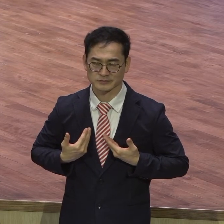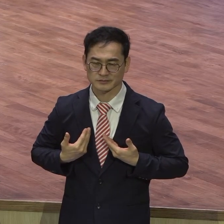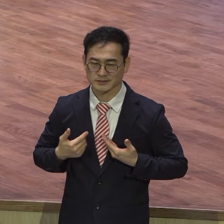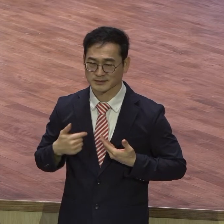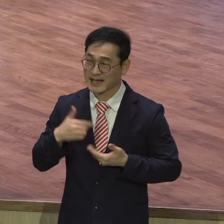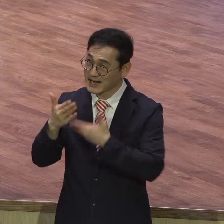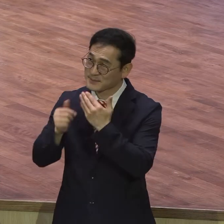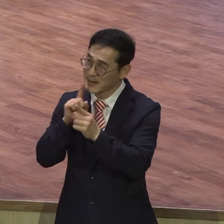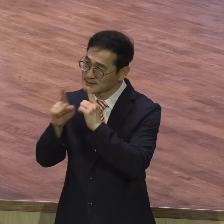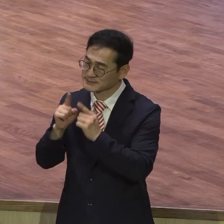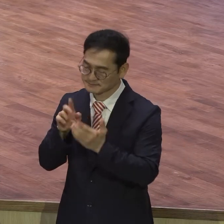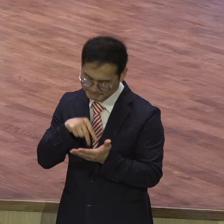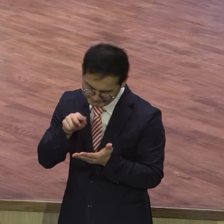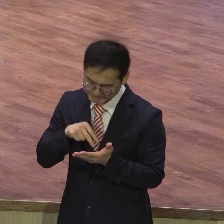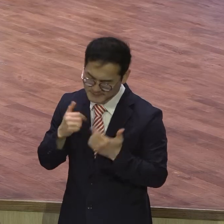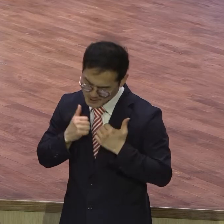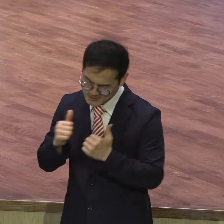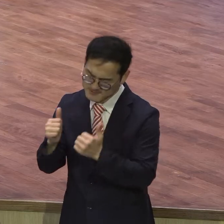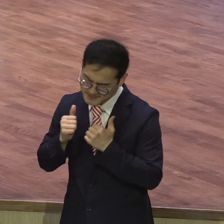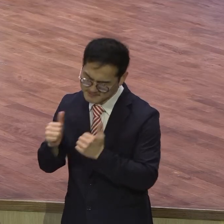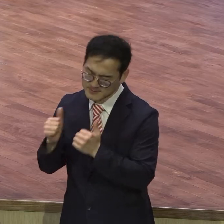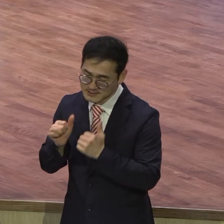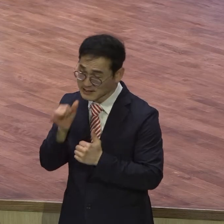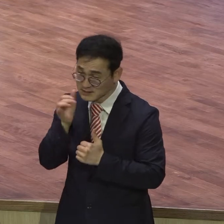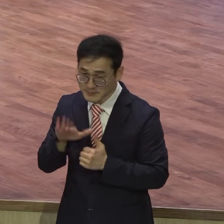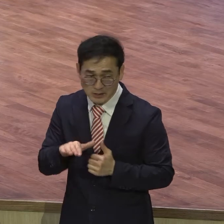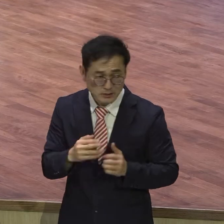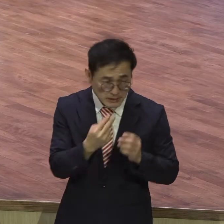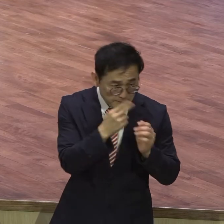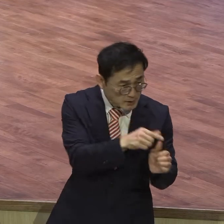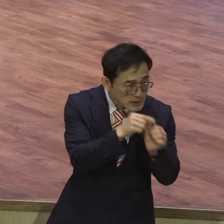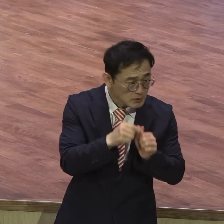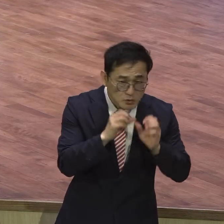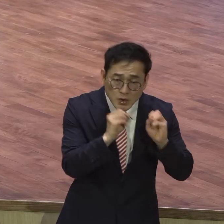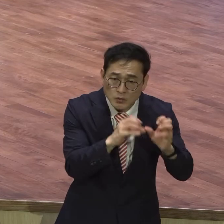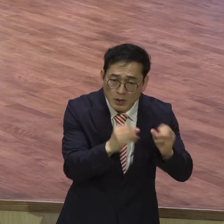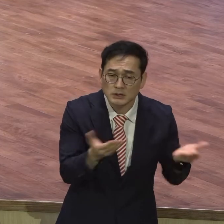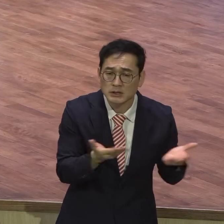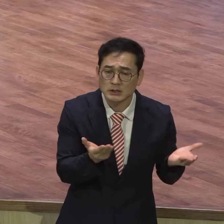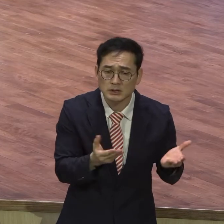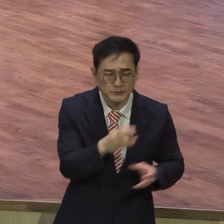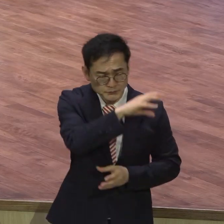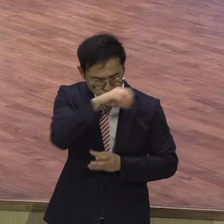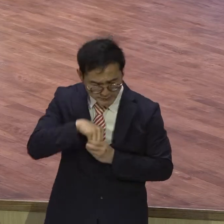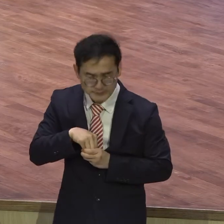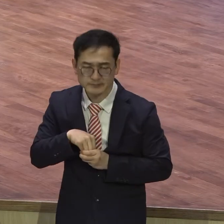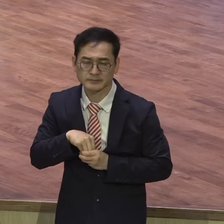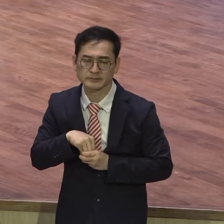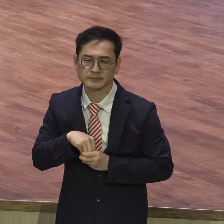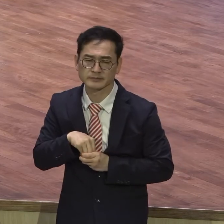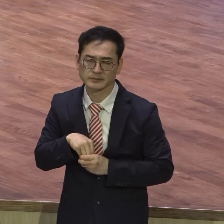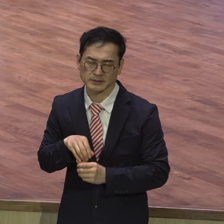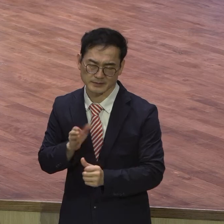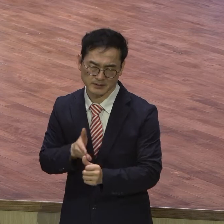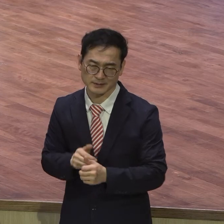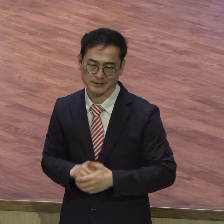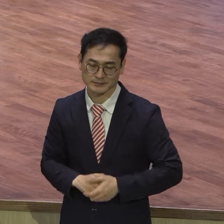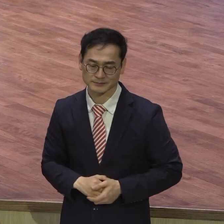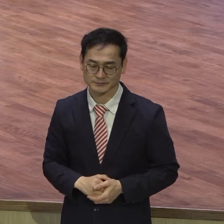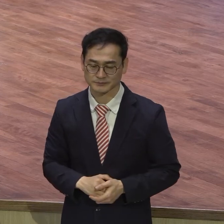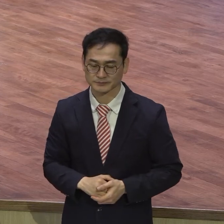생명 살리는 열정을 가시기 바랍니다 그 바쁜 생활 속에서 그래서 유길동이라고 하루만